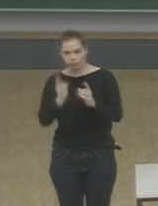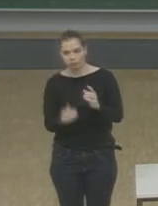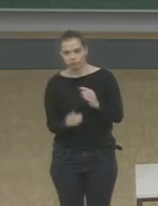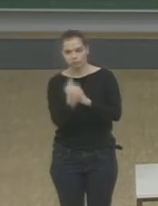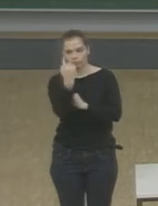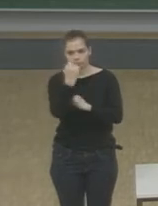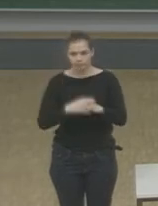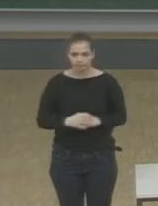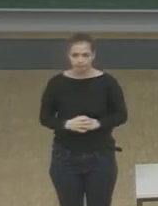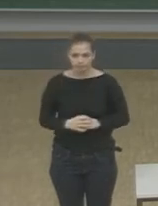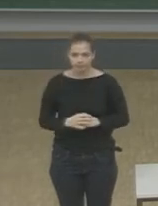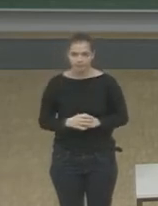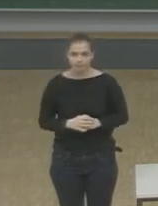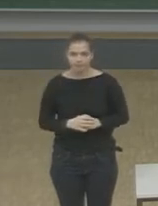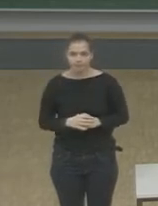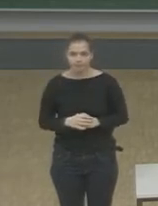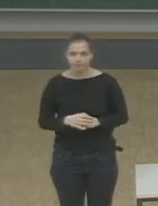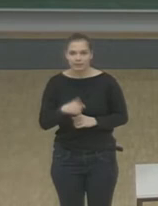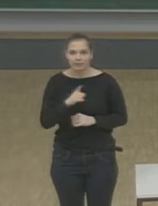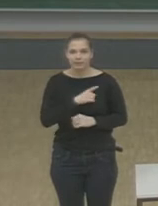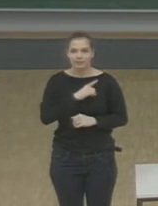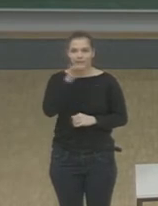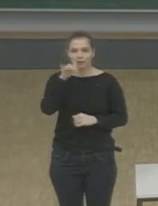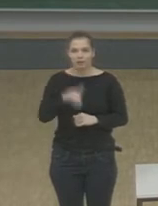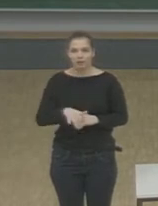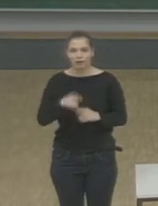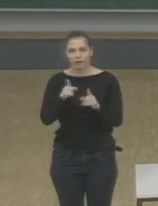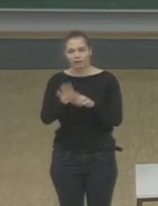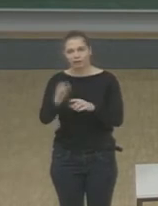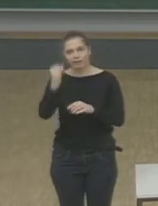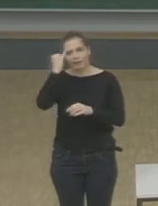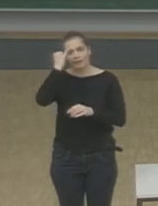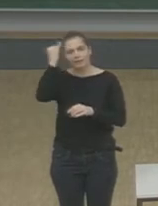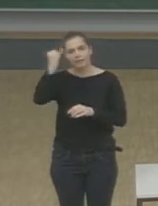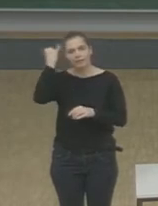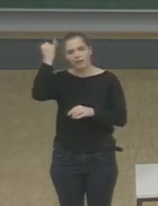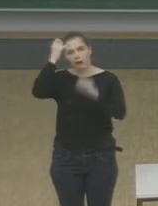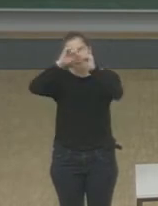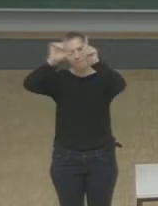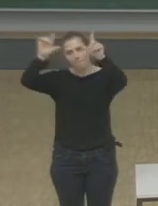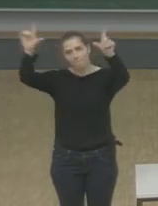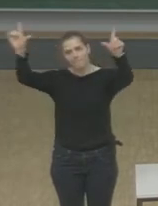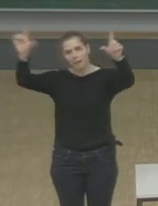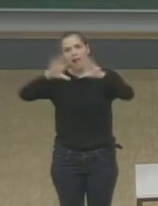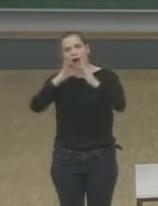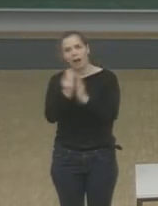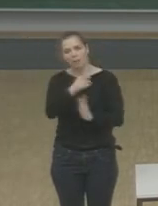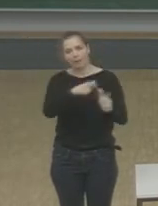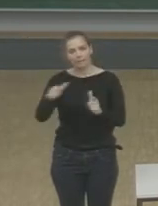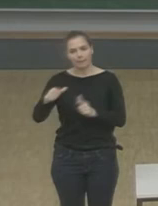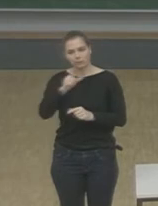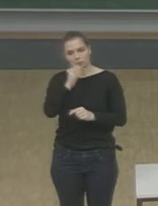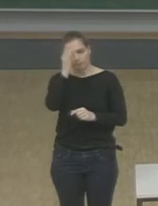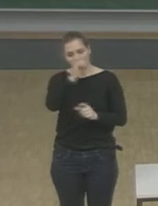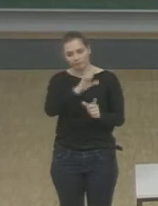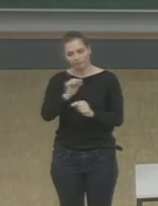Wir haben es hier mit einer Idee, einem schon prinzipbedingt unerreichbaren Ideal allgemeiner Menschenbildung zu tun.